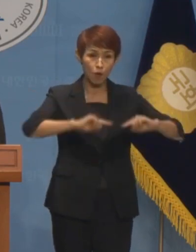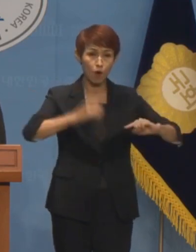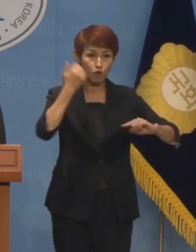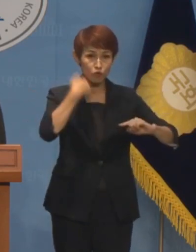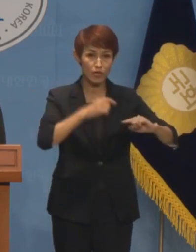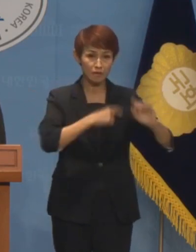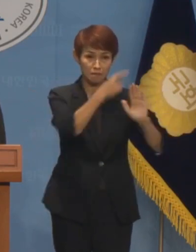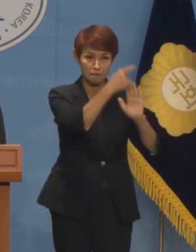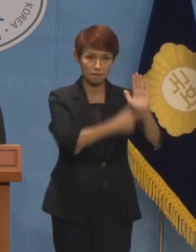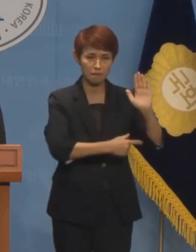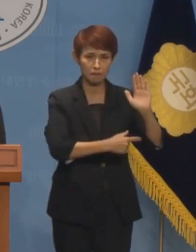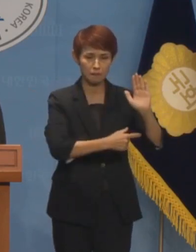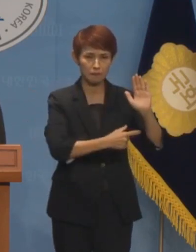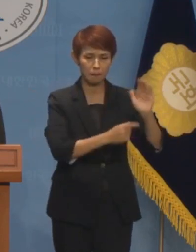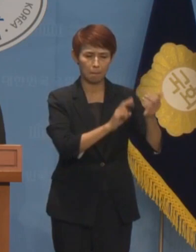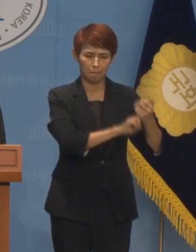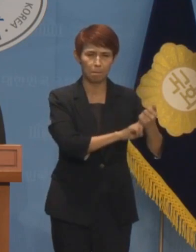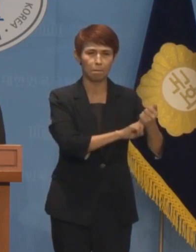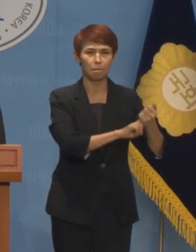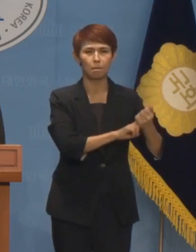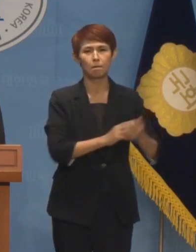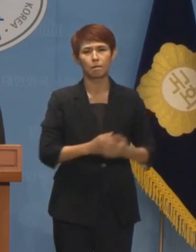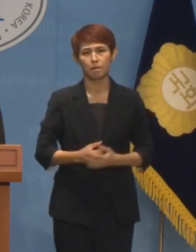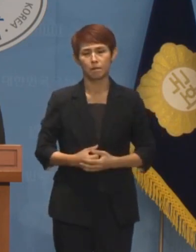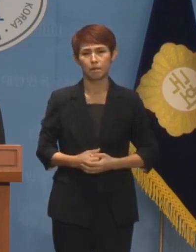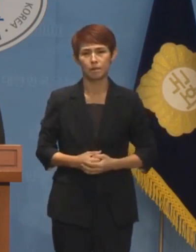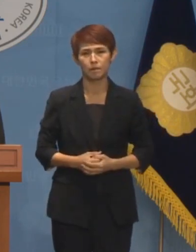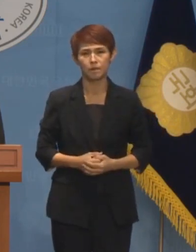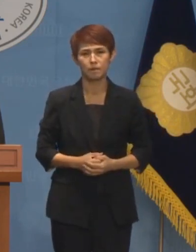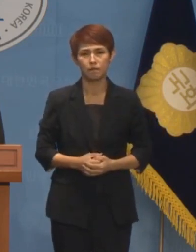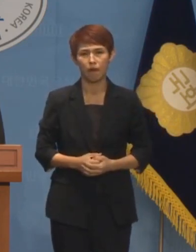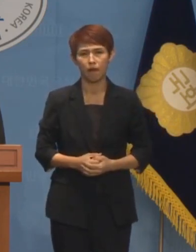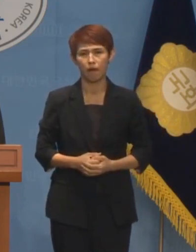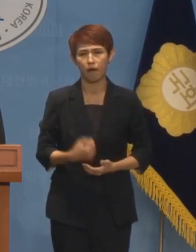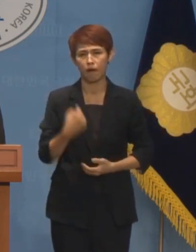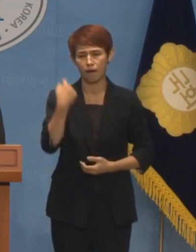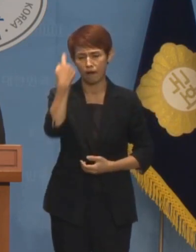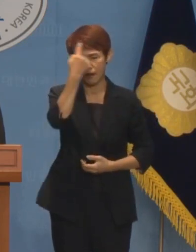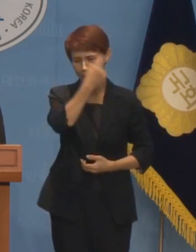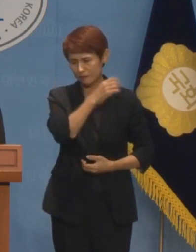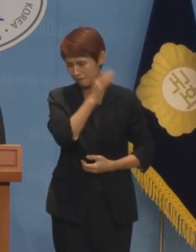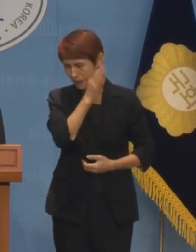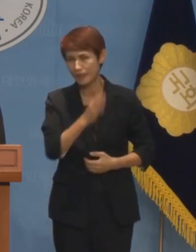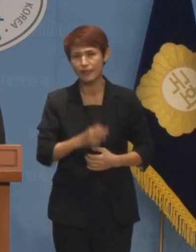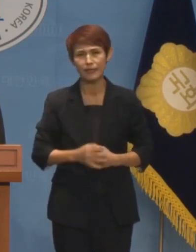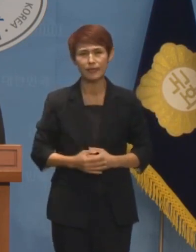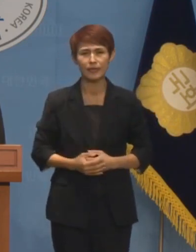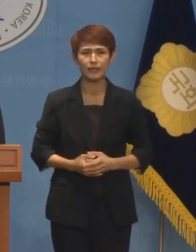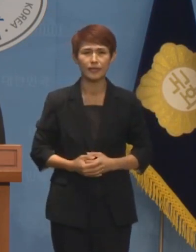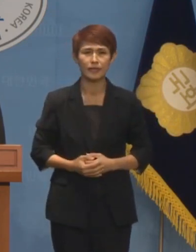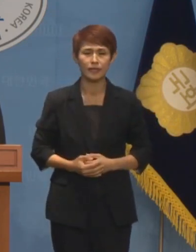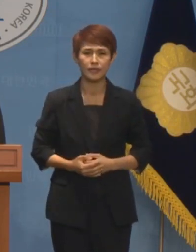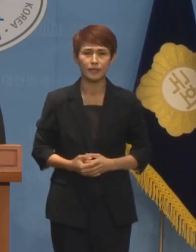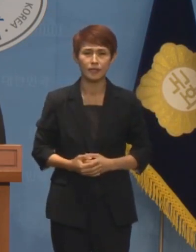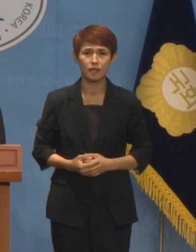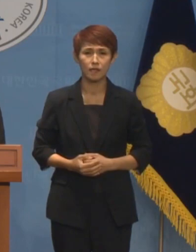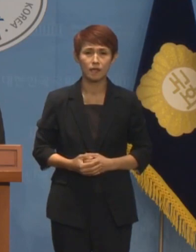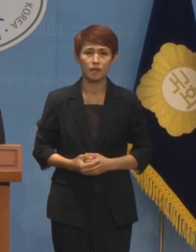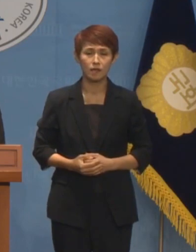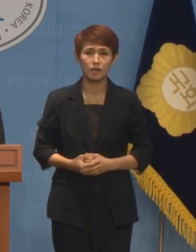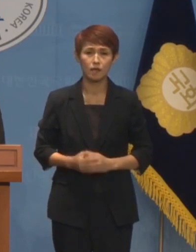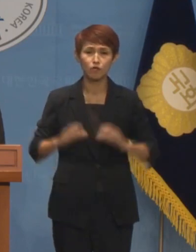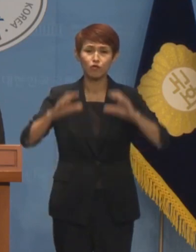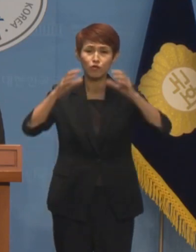명단을 비공개로 처리하기도 했습니다. 정말 망신도 이런 망신이 없습니다.